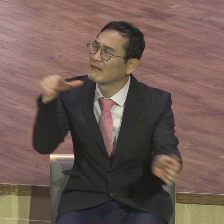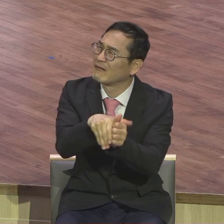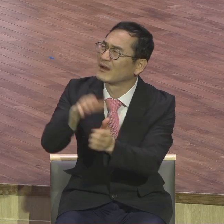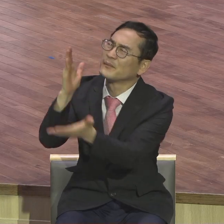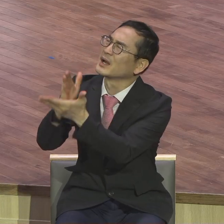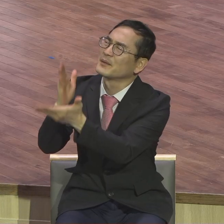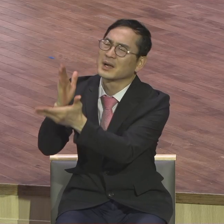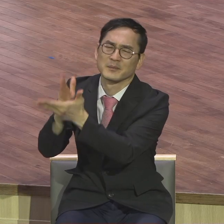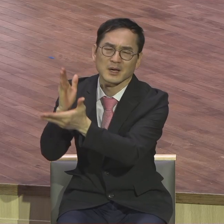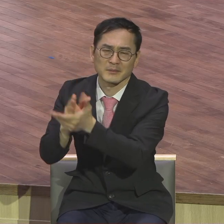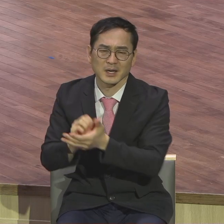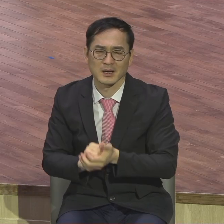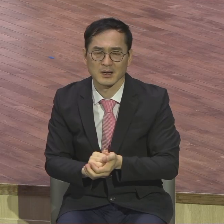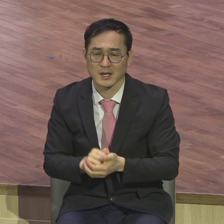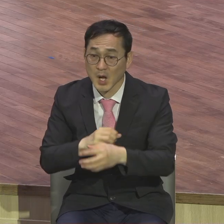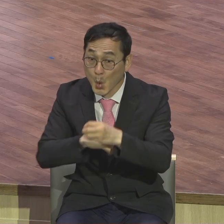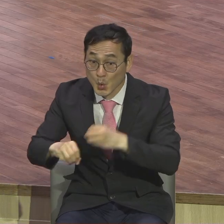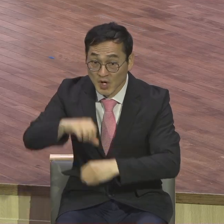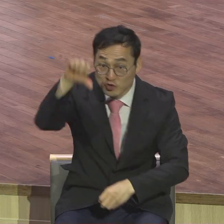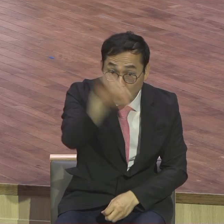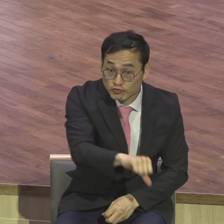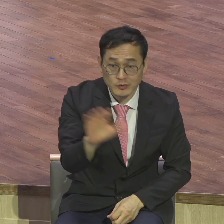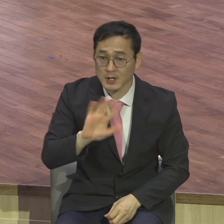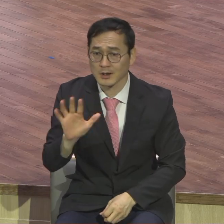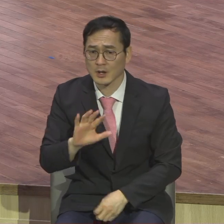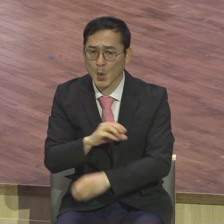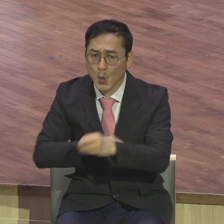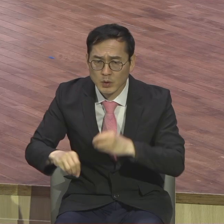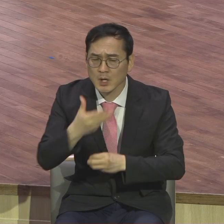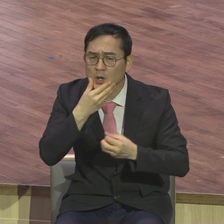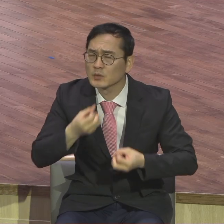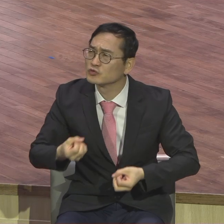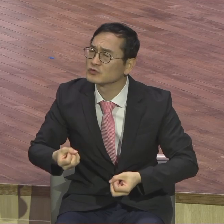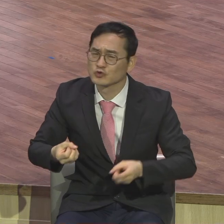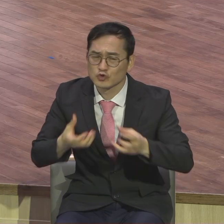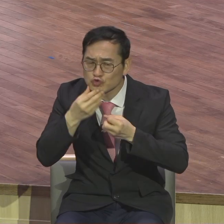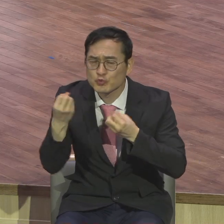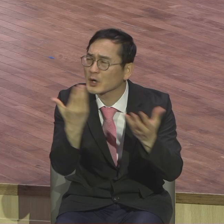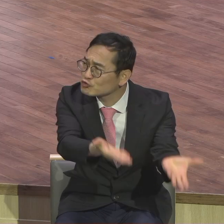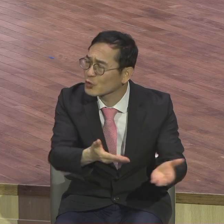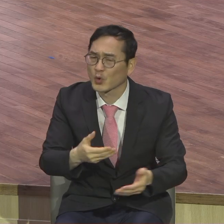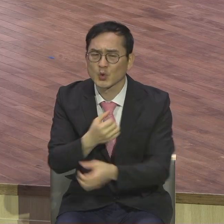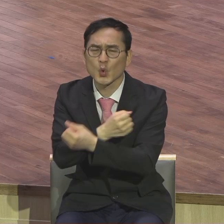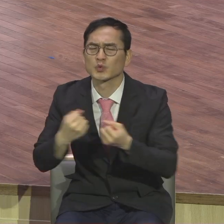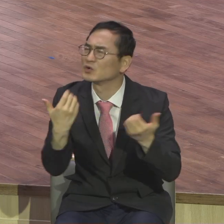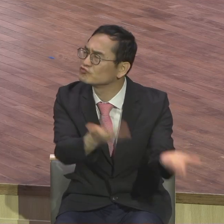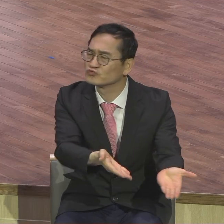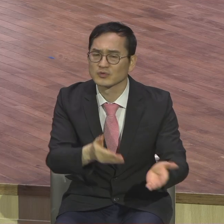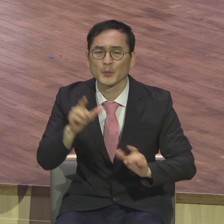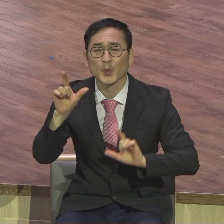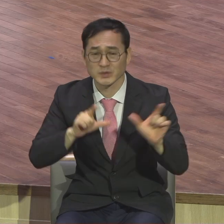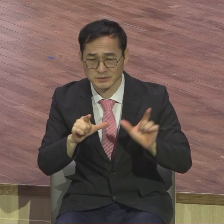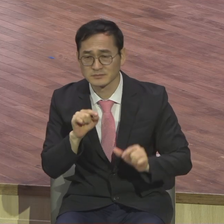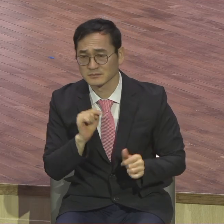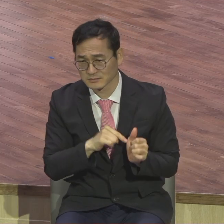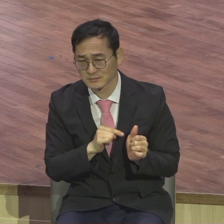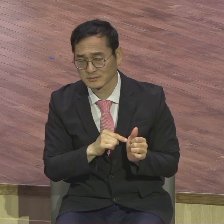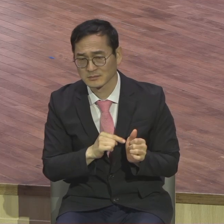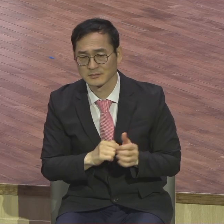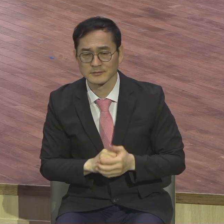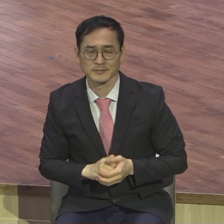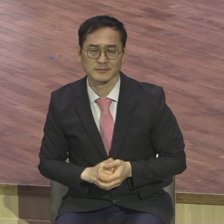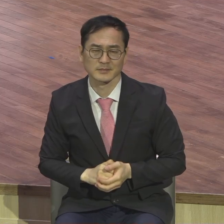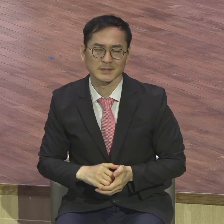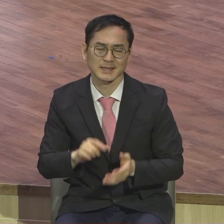그를 위해 축복하고 그들이 용서를 빕니까? 이건 아가페 사랑 아니고 할 수가 없는 거요. 교회 안에서